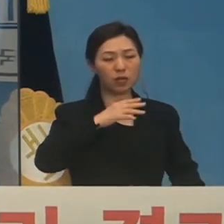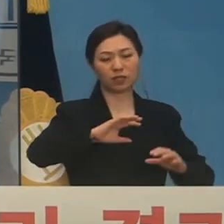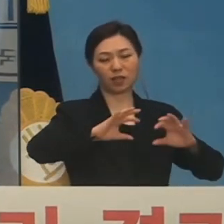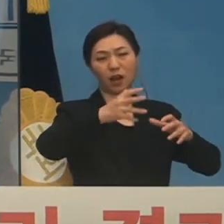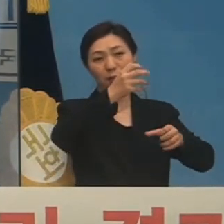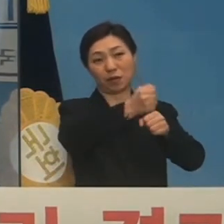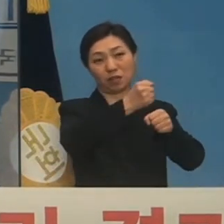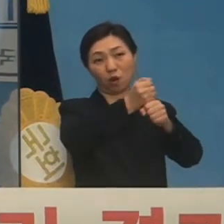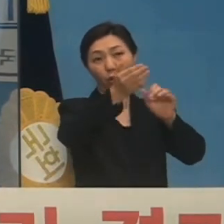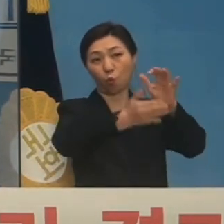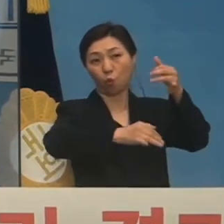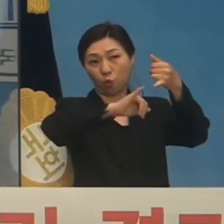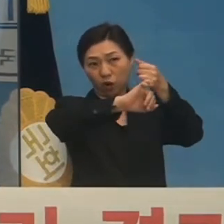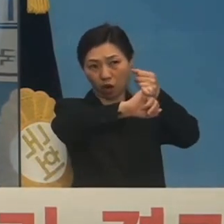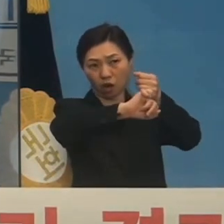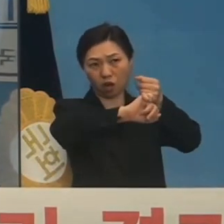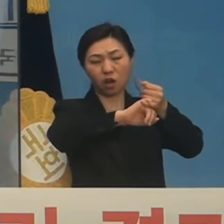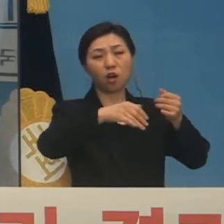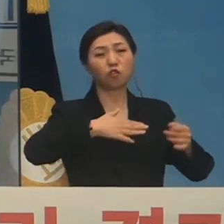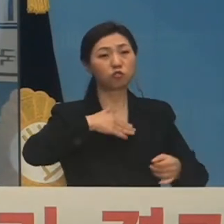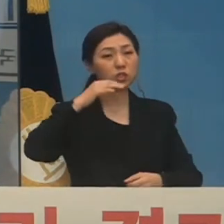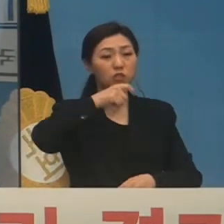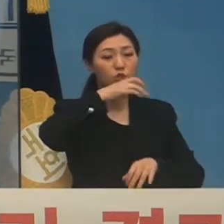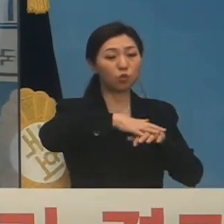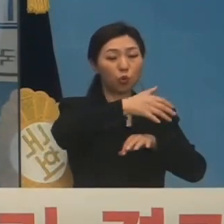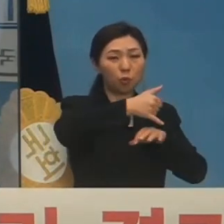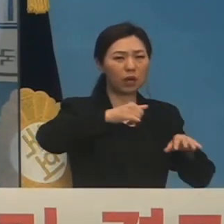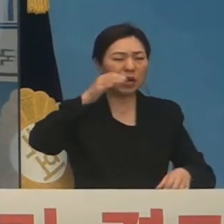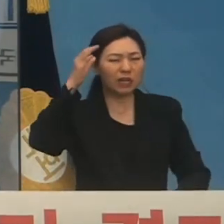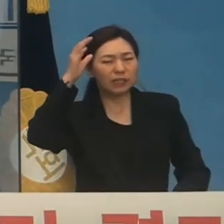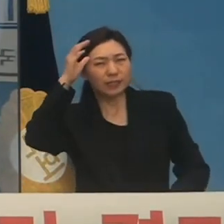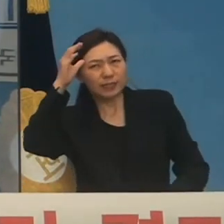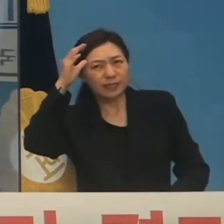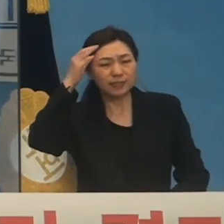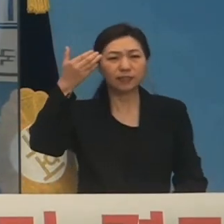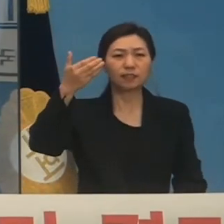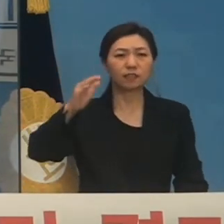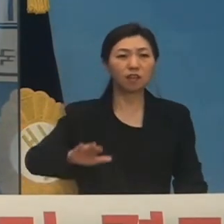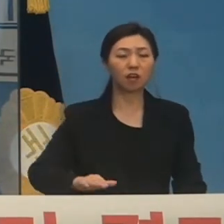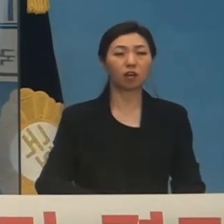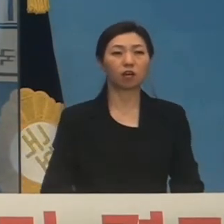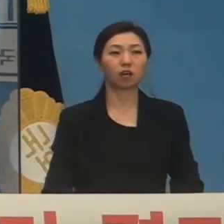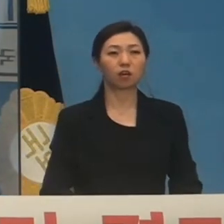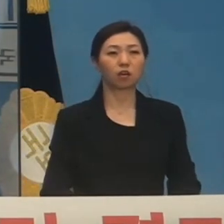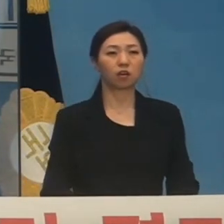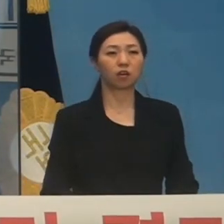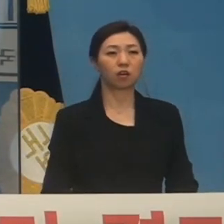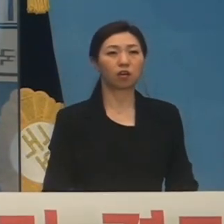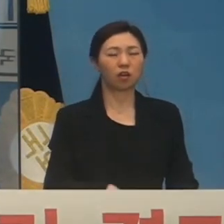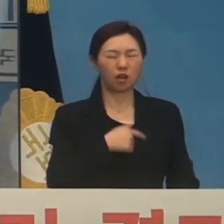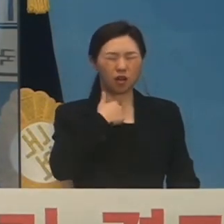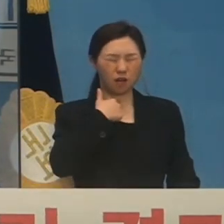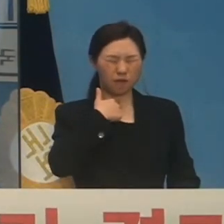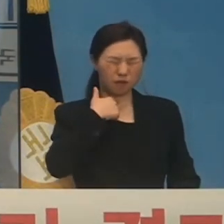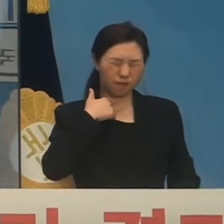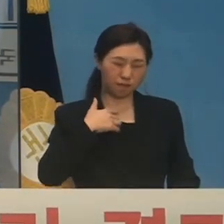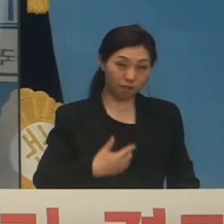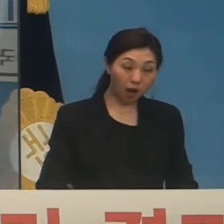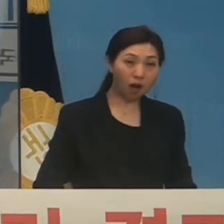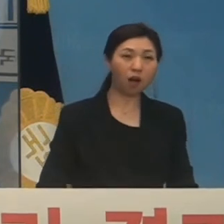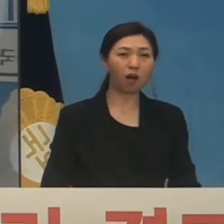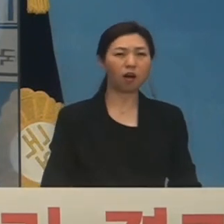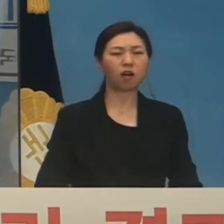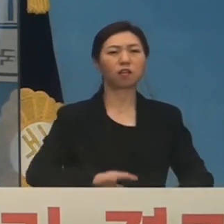우리 농민들은 그 말에 기대만 했지 한 번도 경험해 보지 못한 나라를 이렇게 만들 줄은